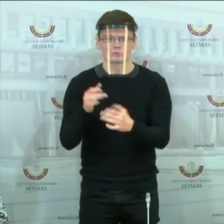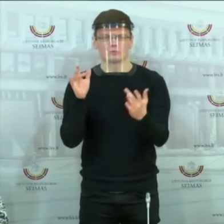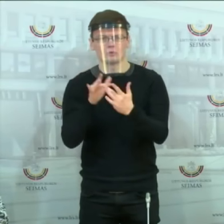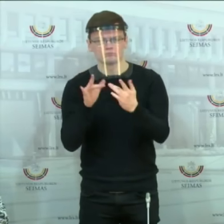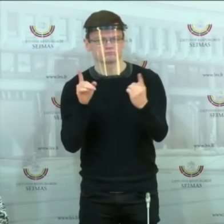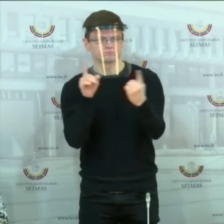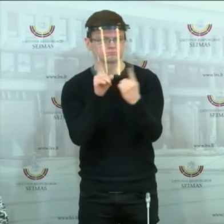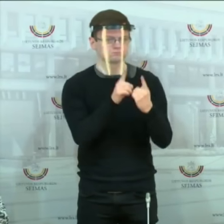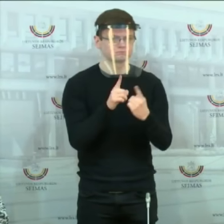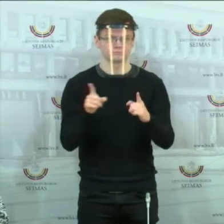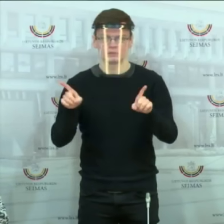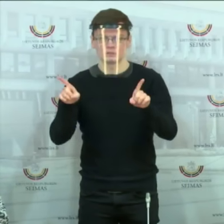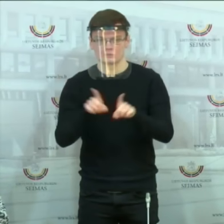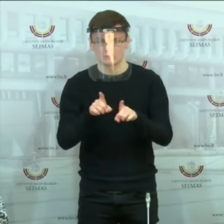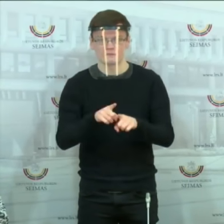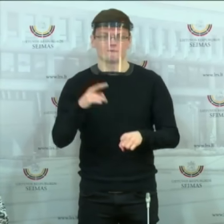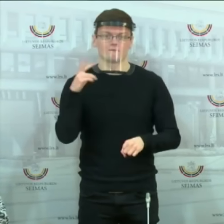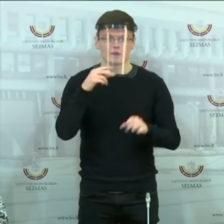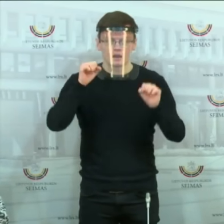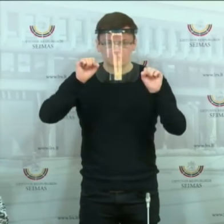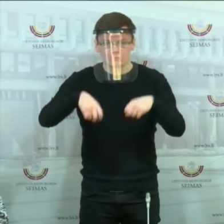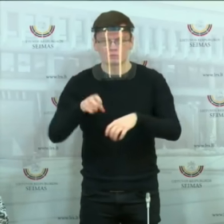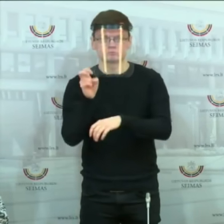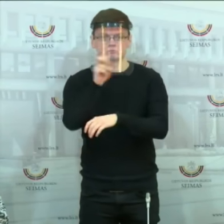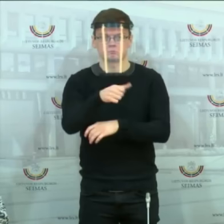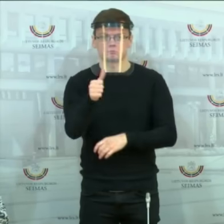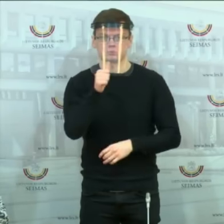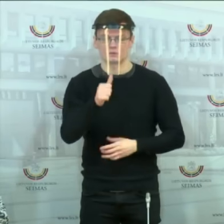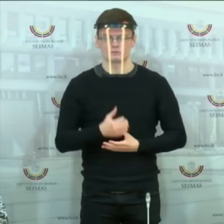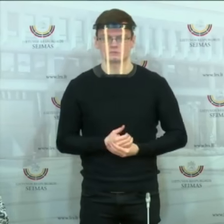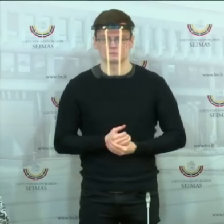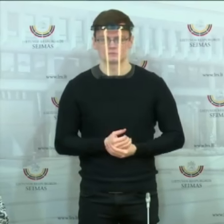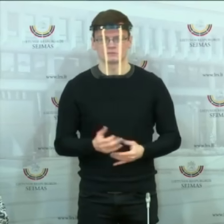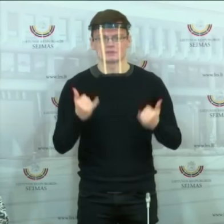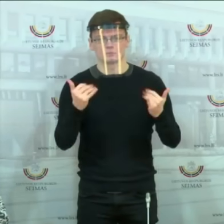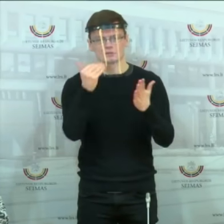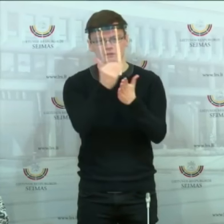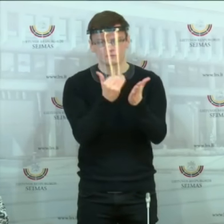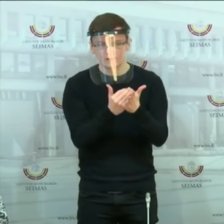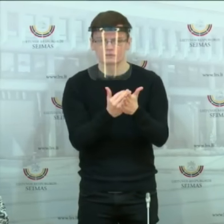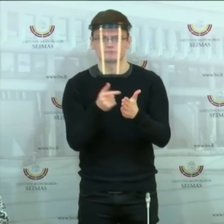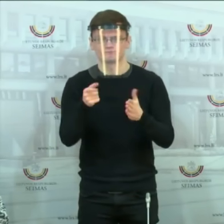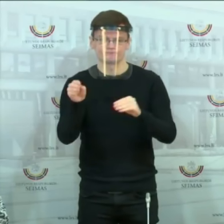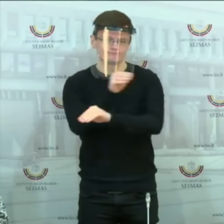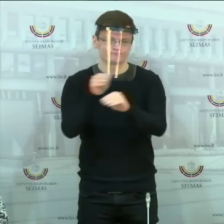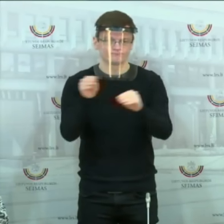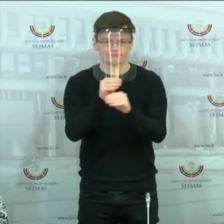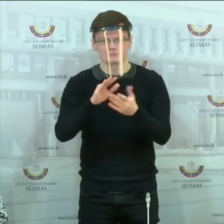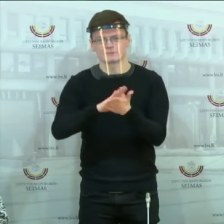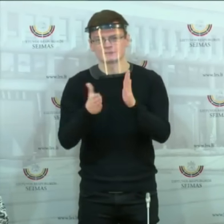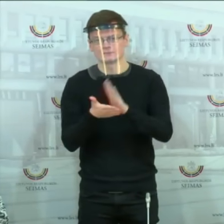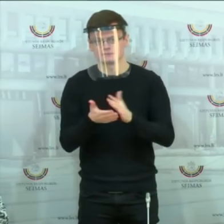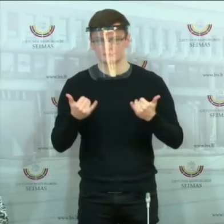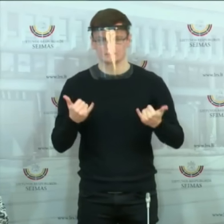kontaktuoja, vaistinės tas pats gali būti pavyzdys, bet kol kas ta tvarka yra derinama. Tikrai ne